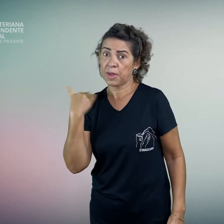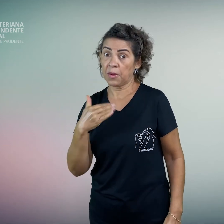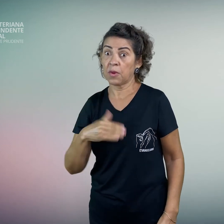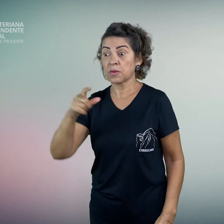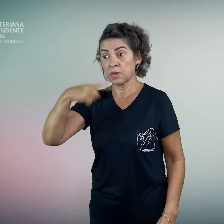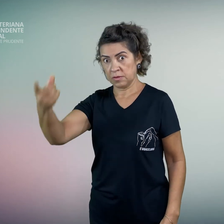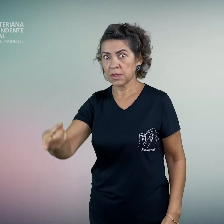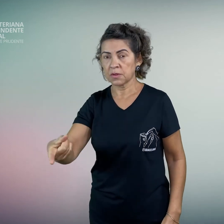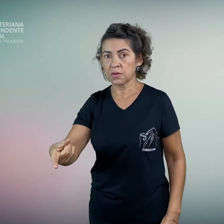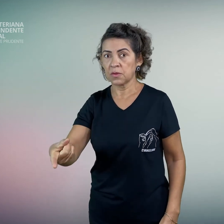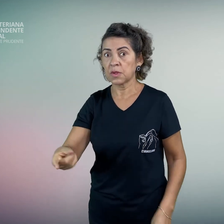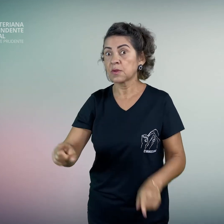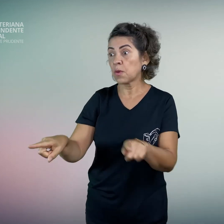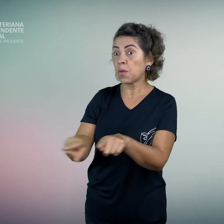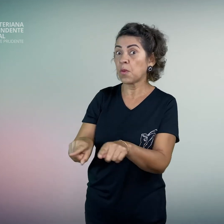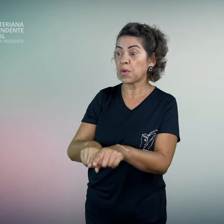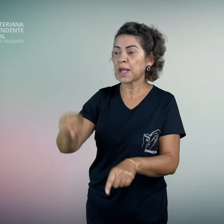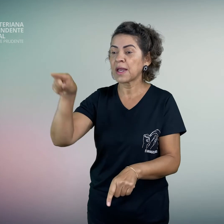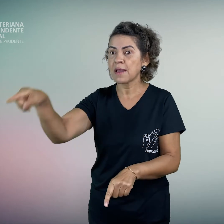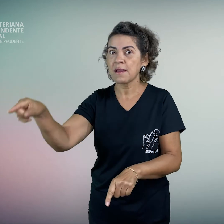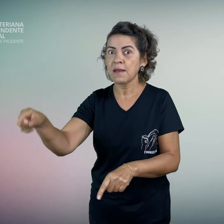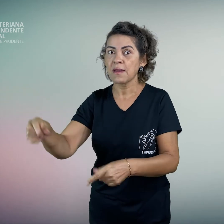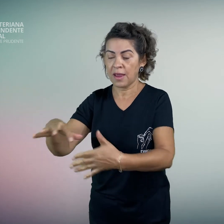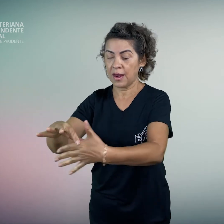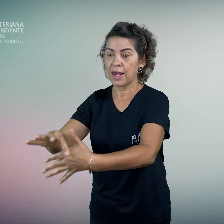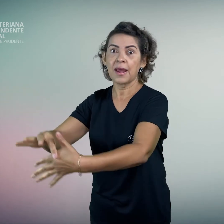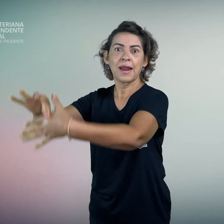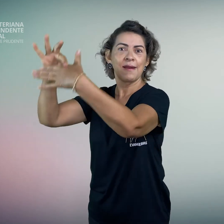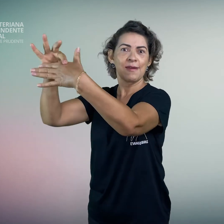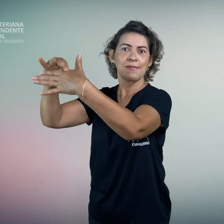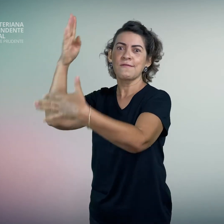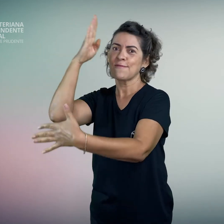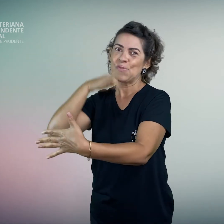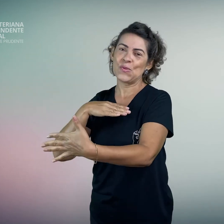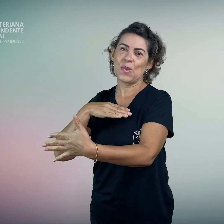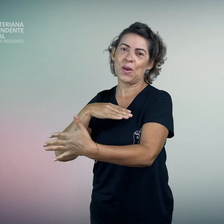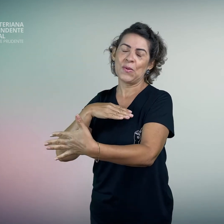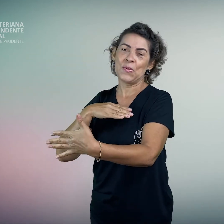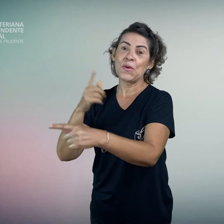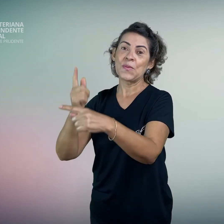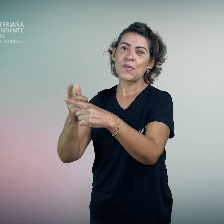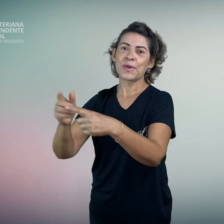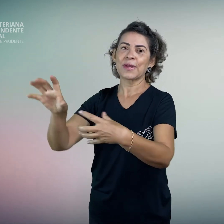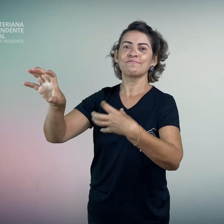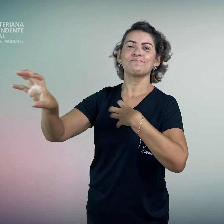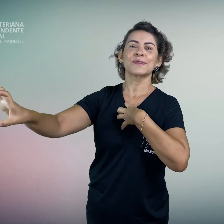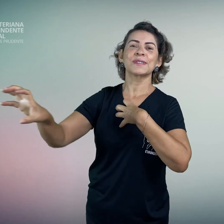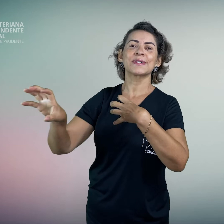só porque viam nele uma figura de liderança, mas principalmente porque tinham empatia ao que